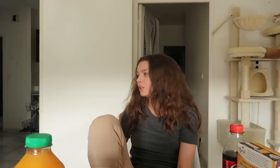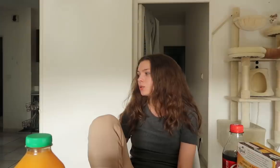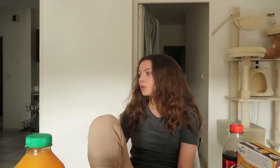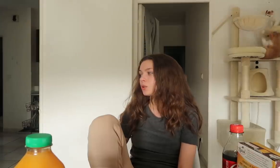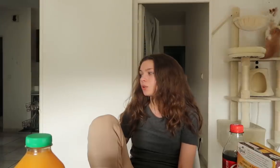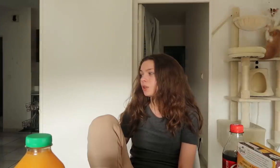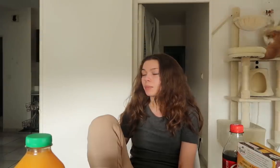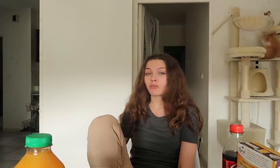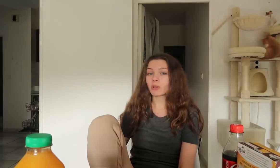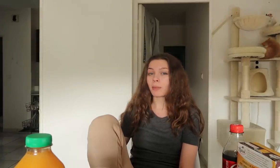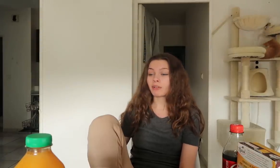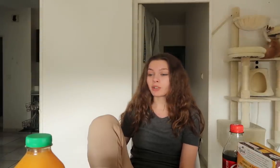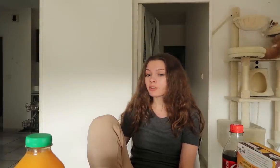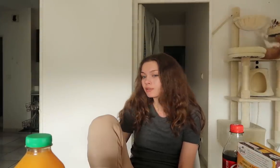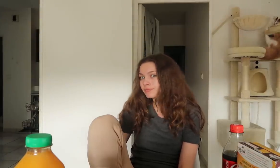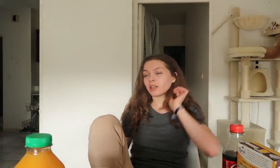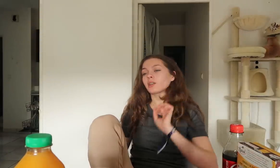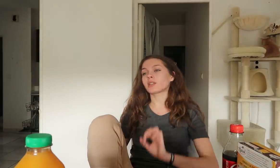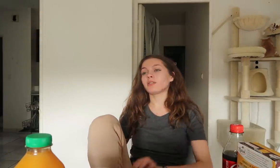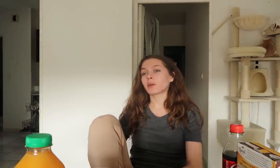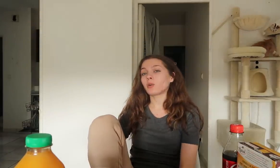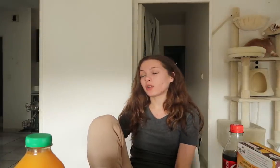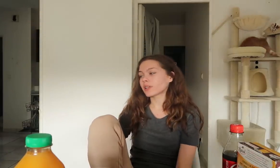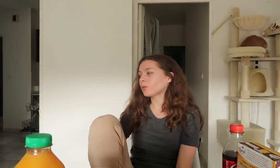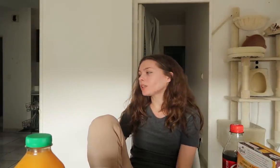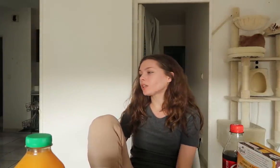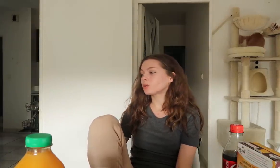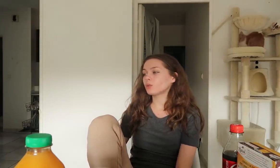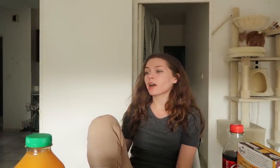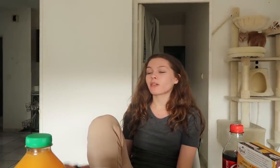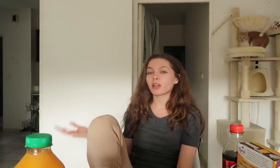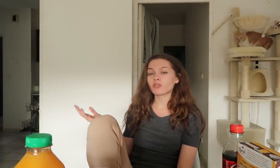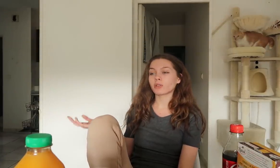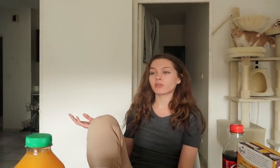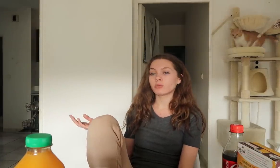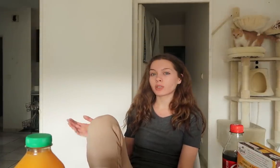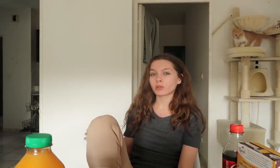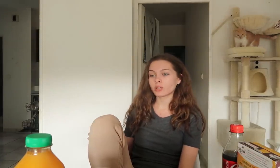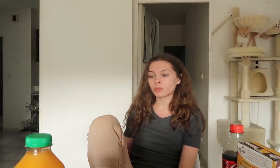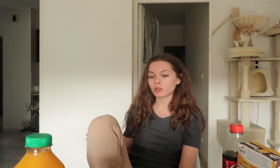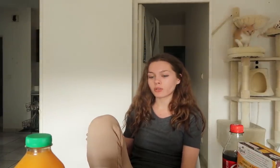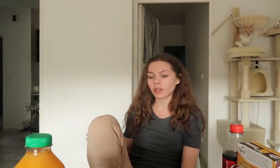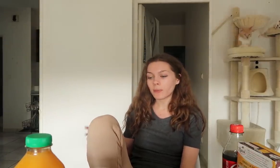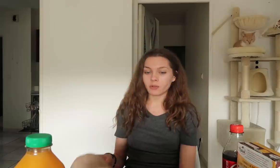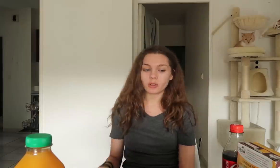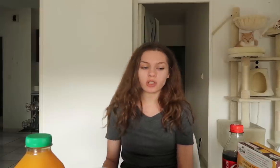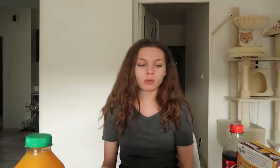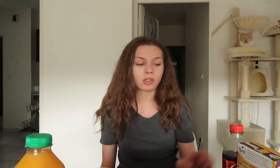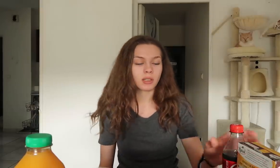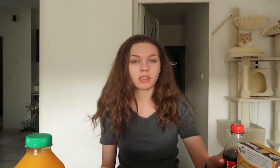juste que parfois, on n'a pas la force. Et que c'est vraiment très compliqué. Du coup bah voilà, je vais vous montrer aujourd'hui comment je fais. Il faut que je nettoie les